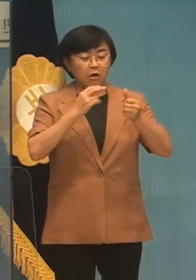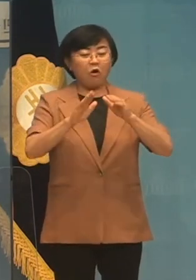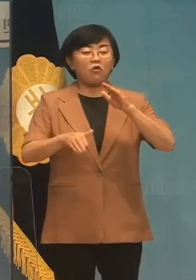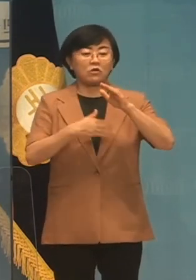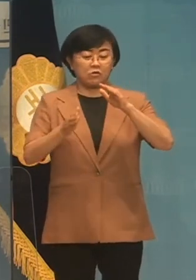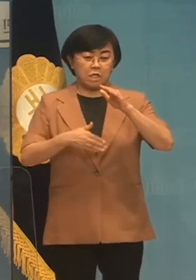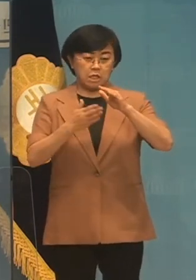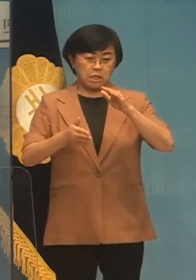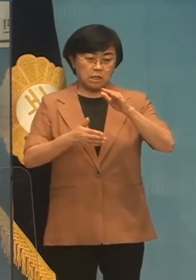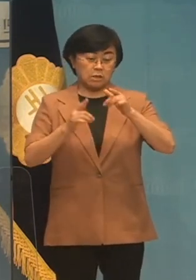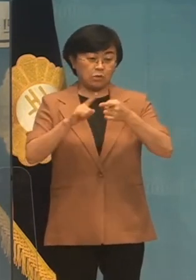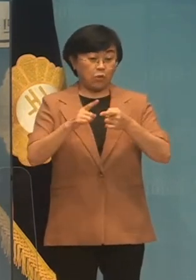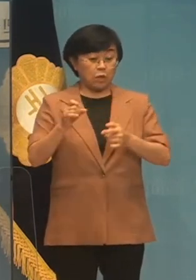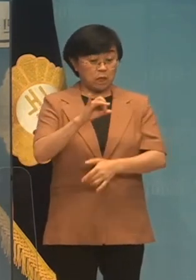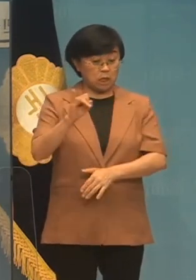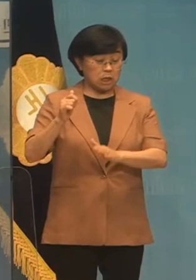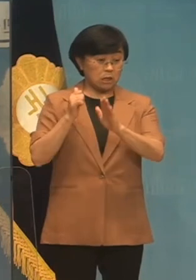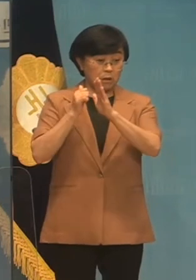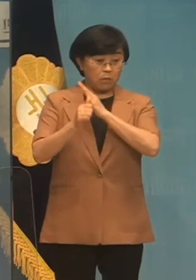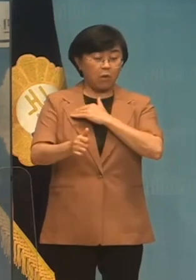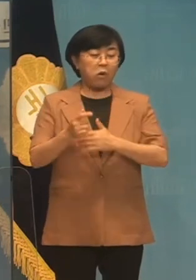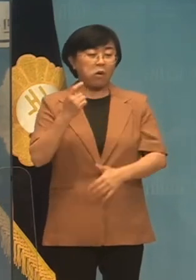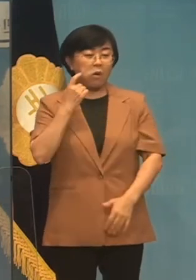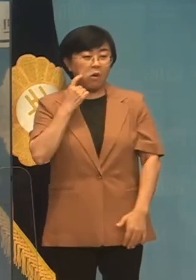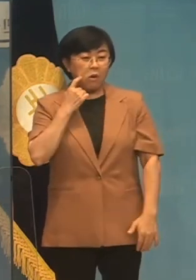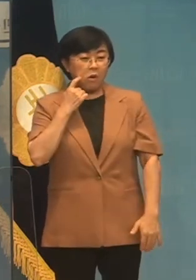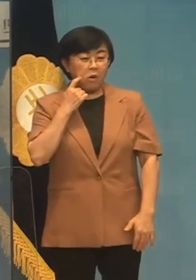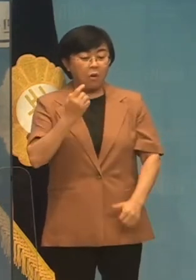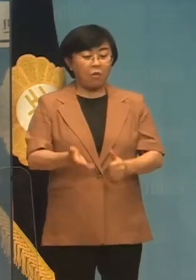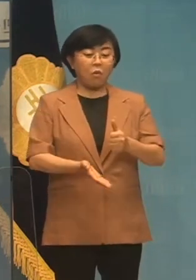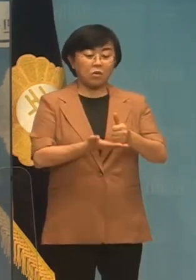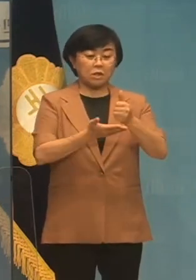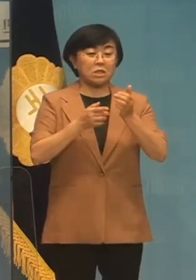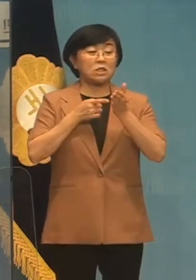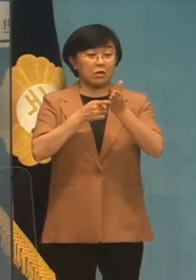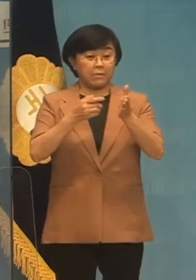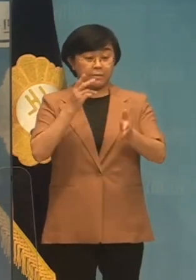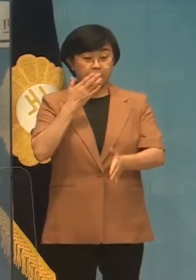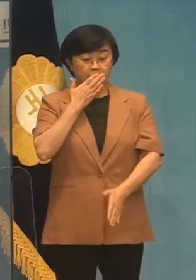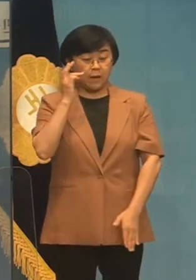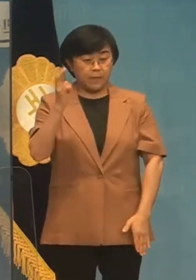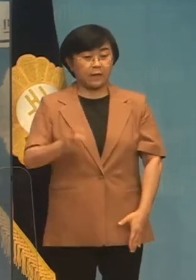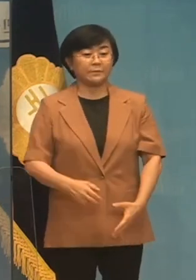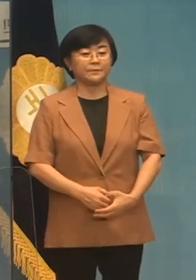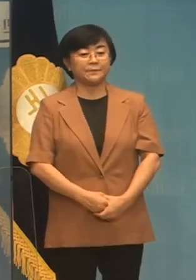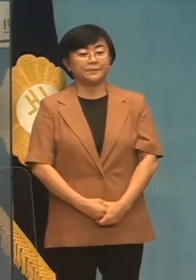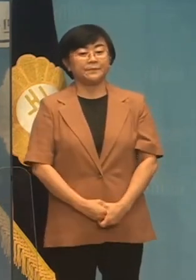진행되었거나 이준석 대표가 거짓으로 공천 신청을 한 것이 됩니다.